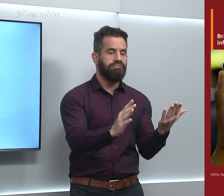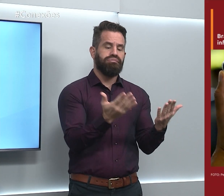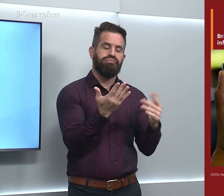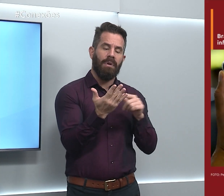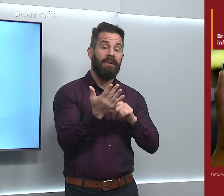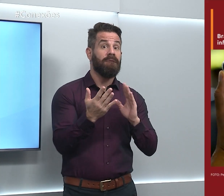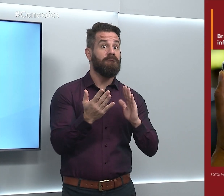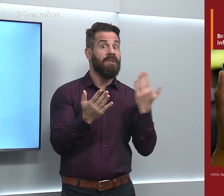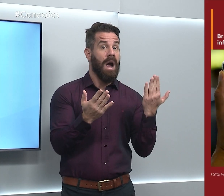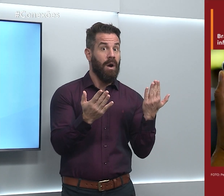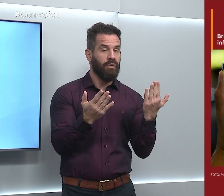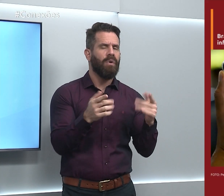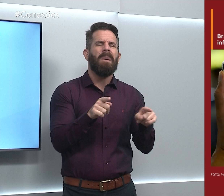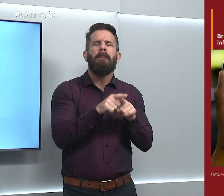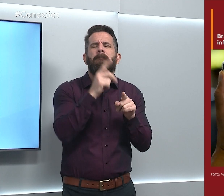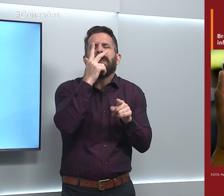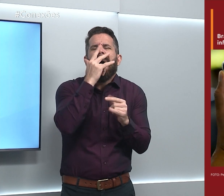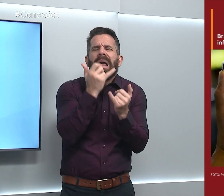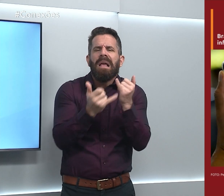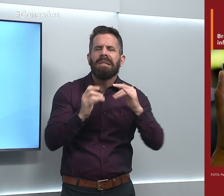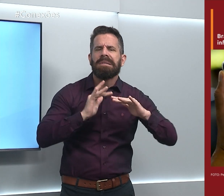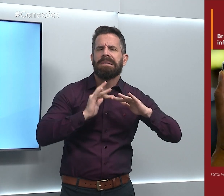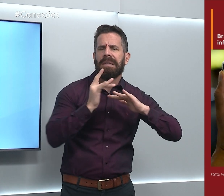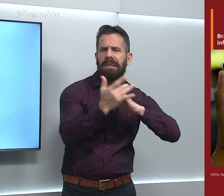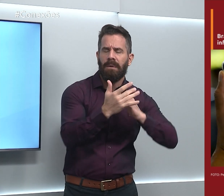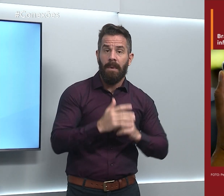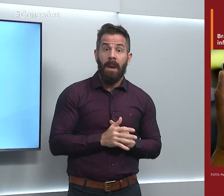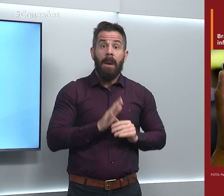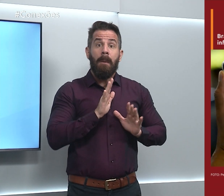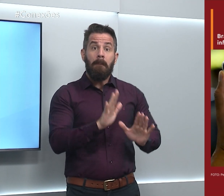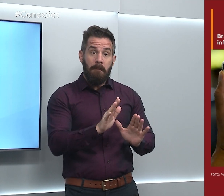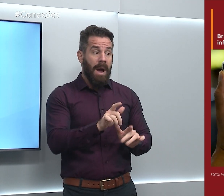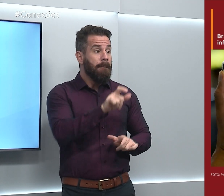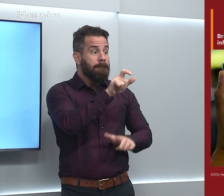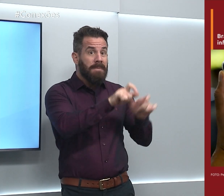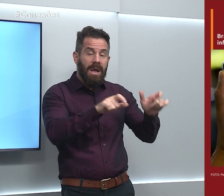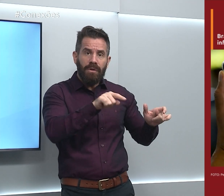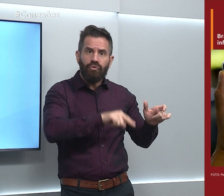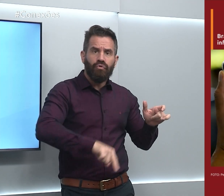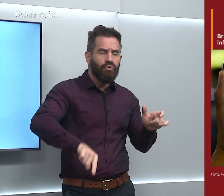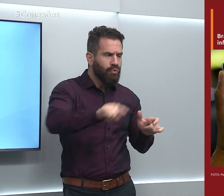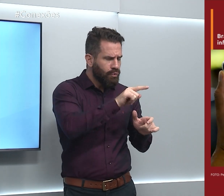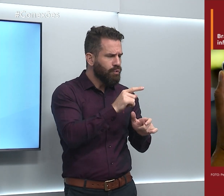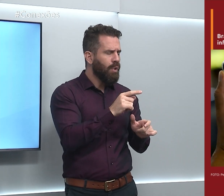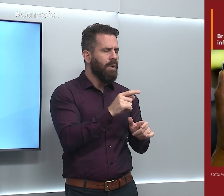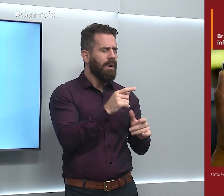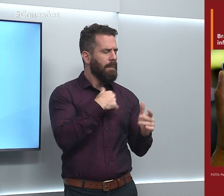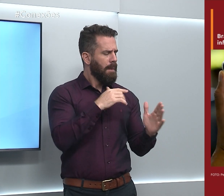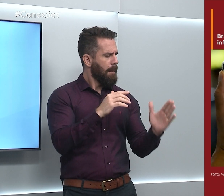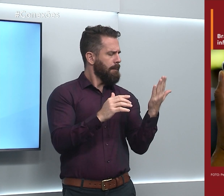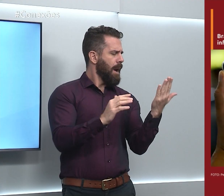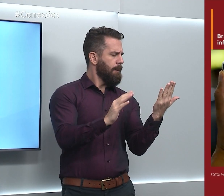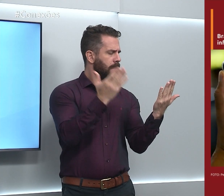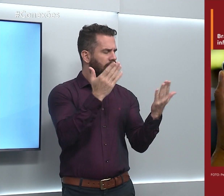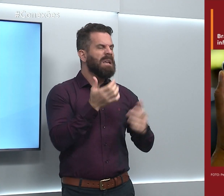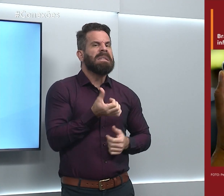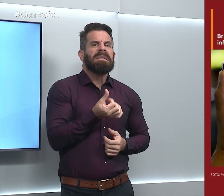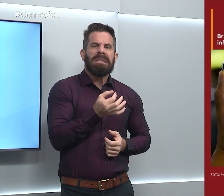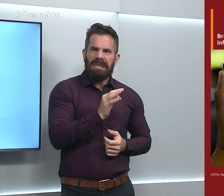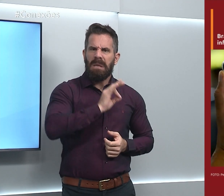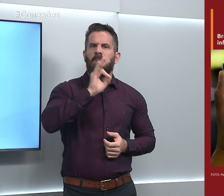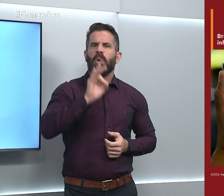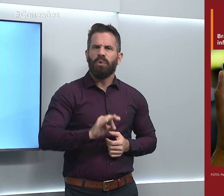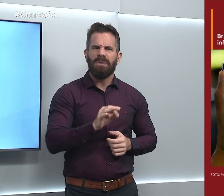social. De acordo com a OCDE, a percepção geral da pesquisa foi que 60% das pessoas